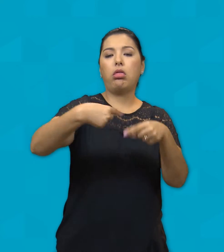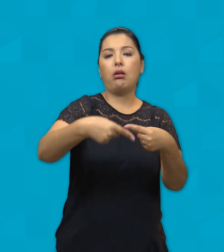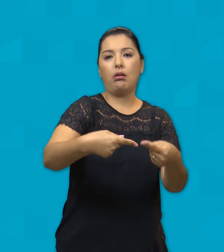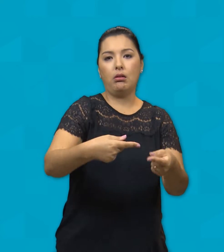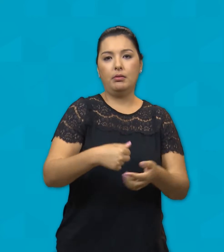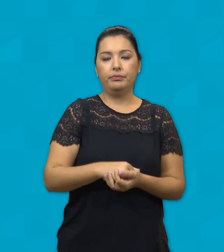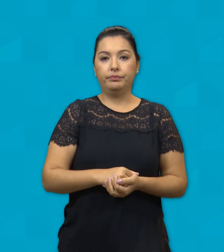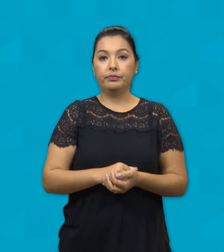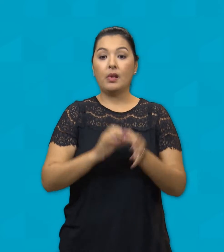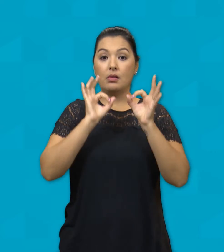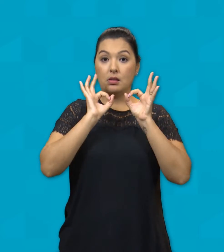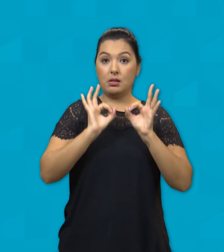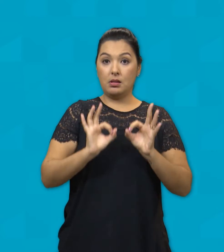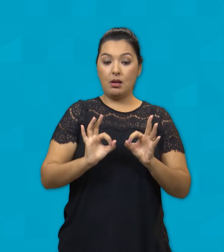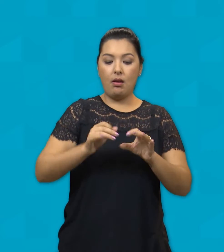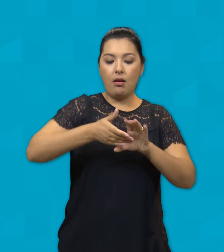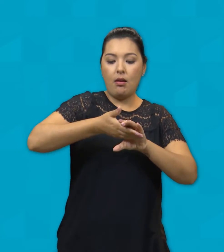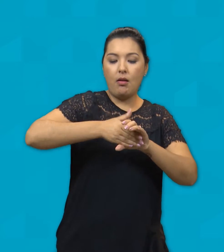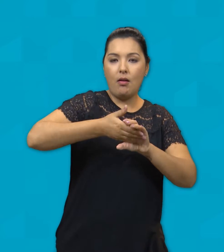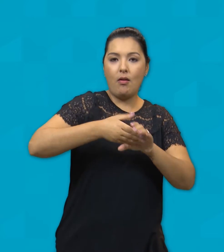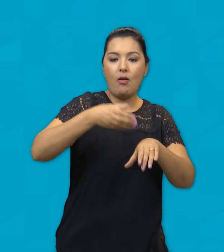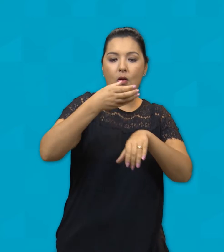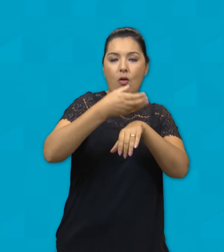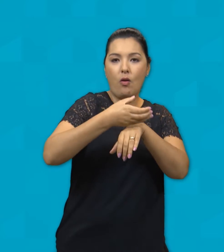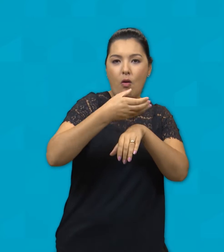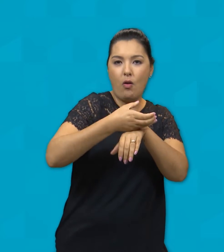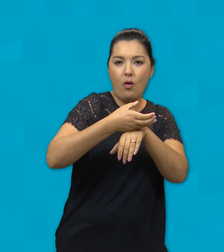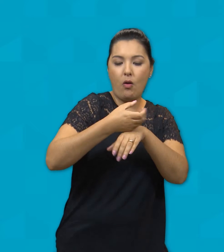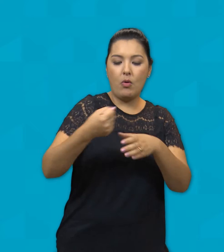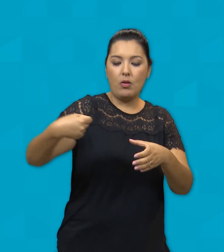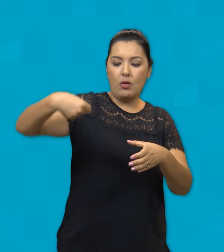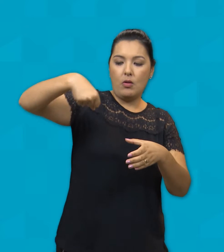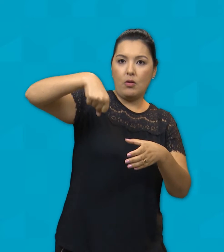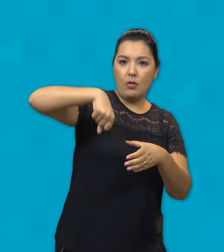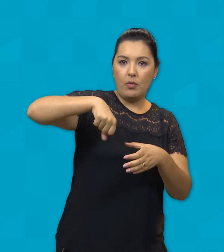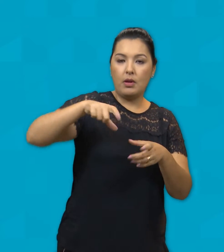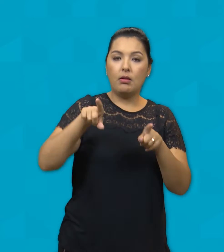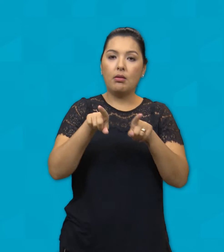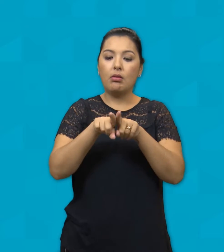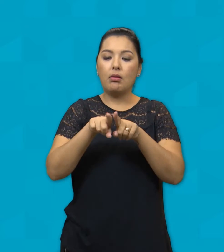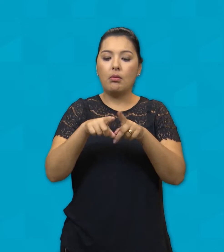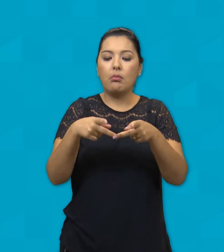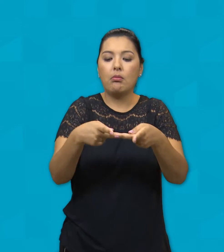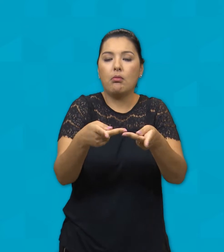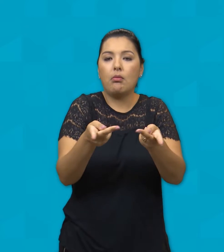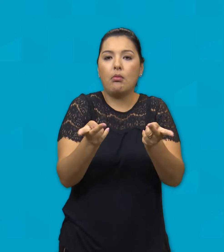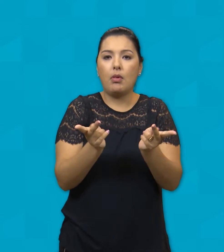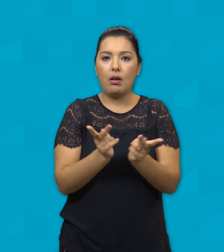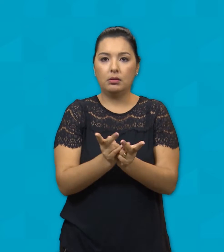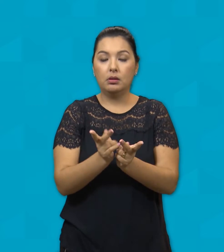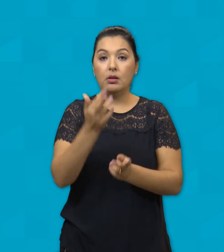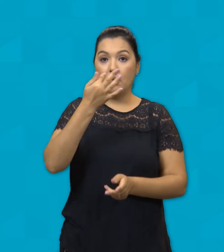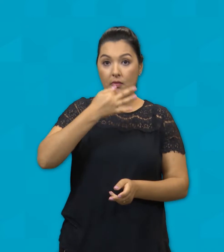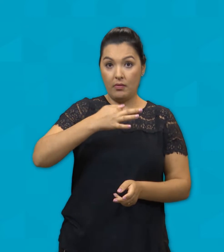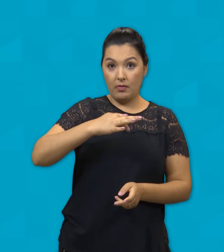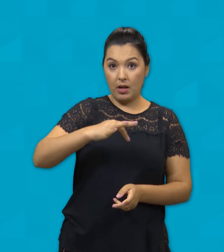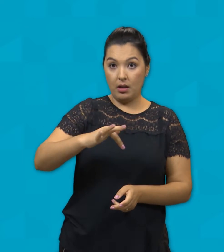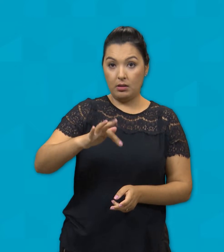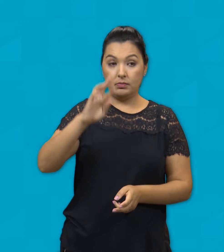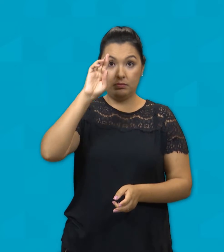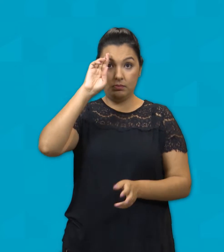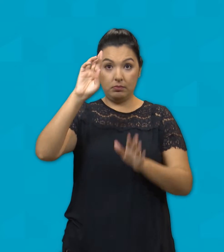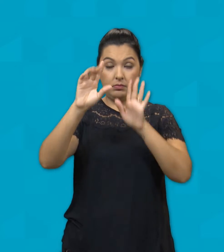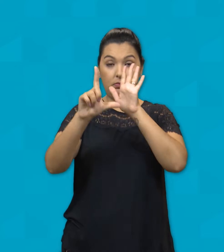A maneira certa de lavar os copos, jarras e vasilhas de cobre. Os fariseus e os mestres